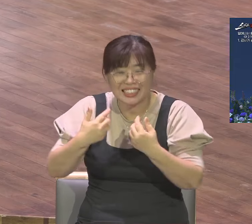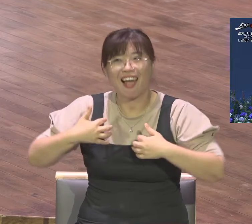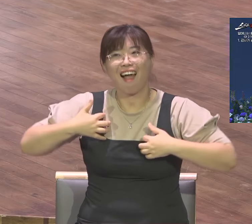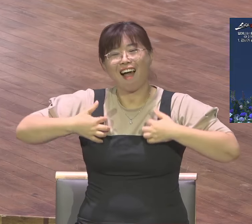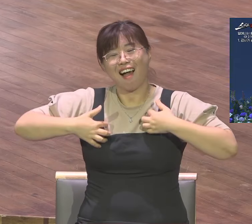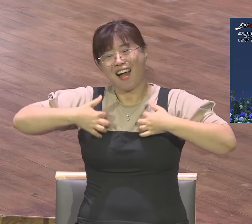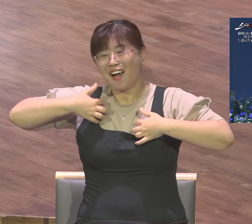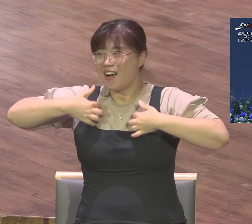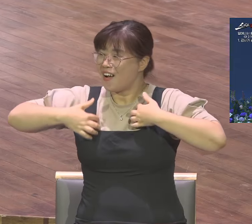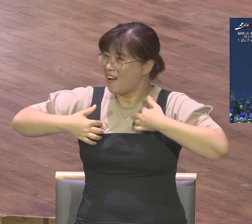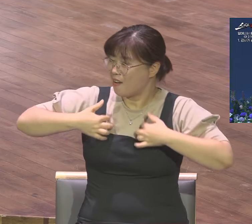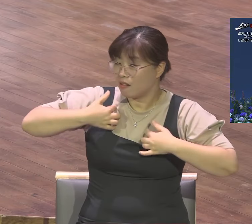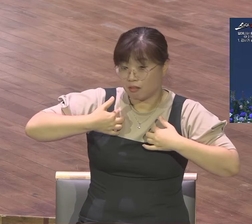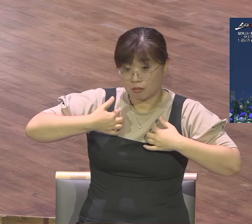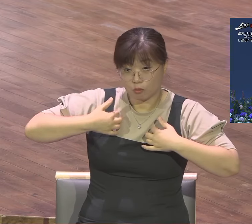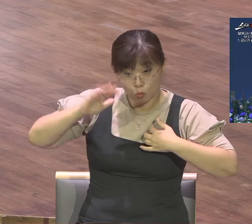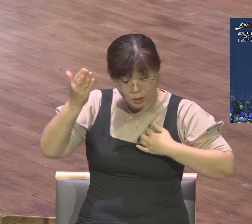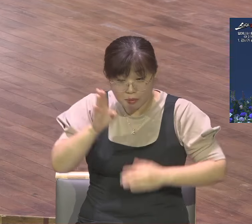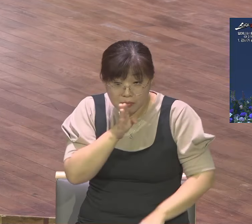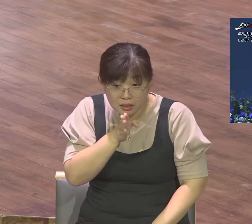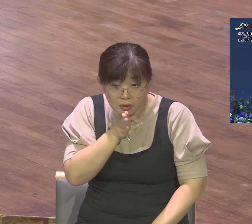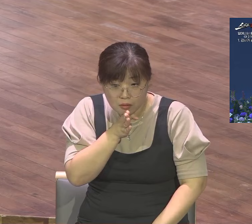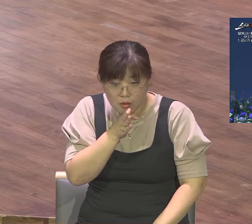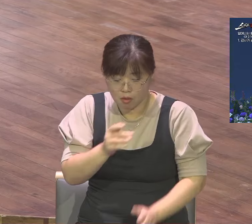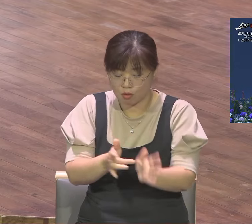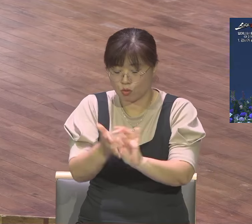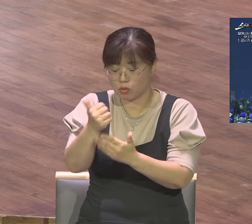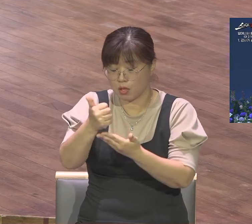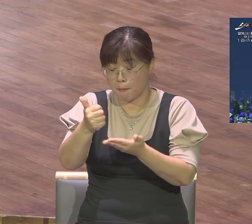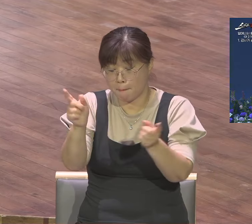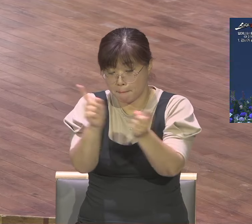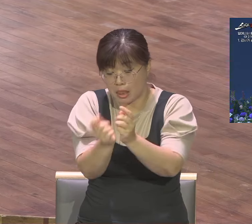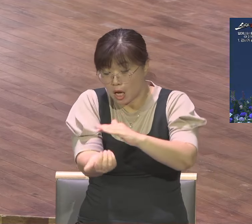아멘. 변화됐어요.